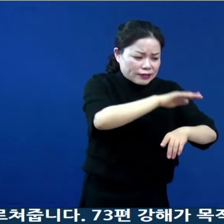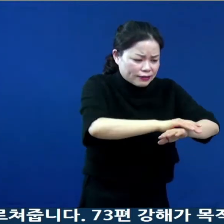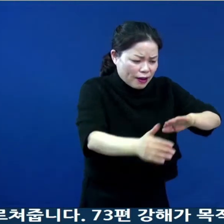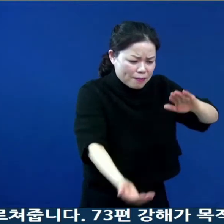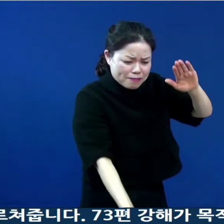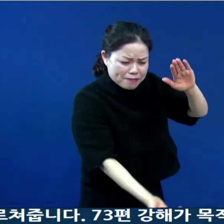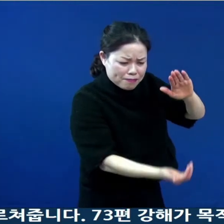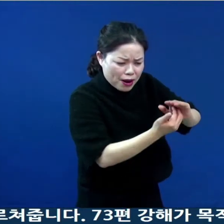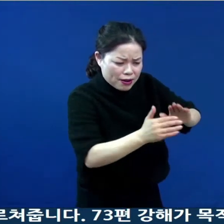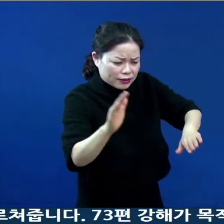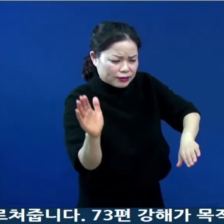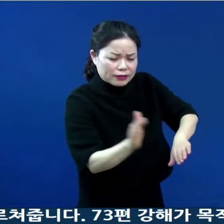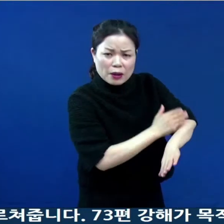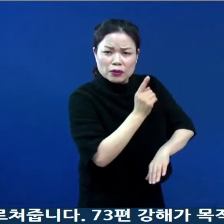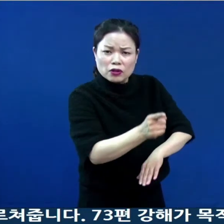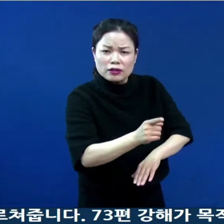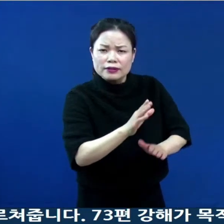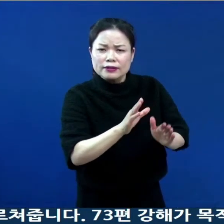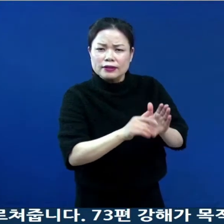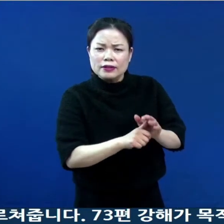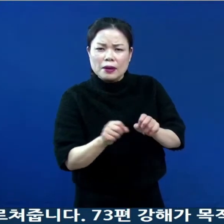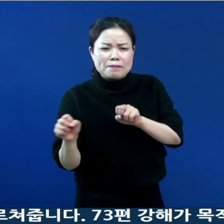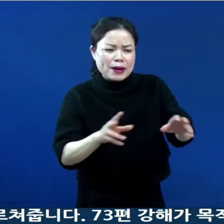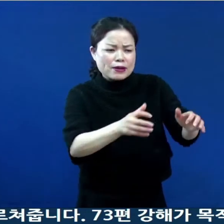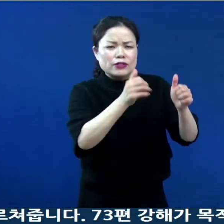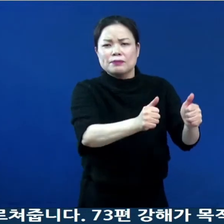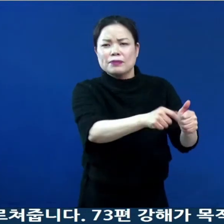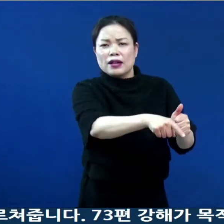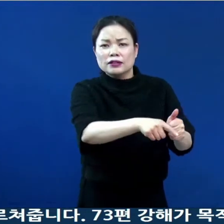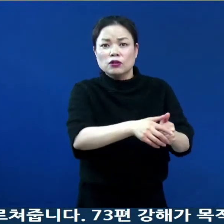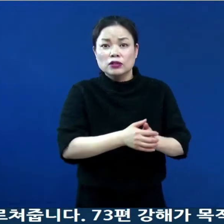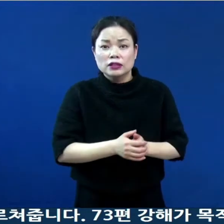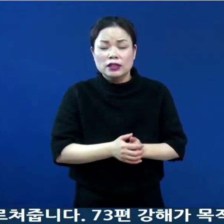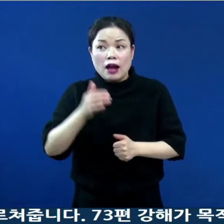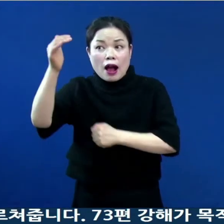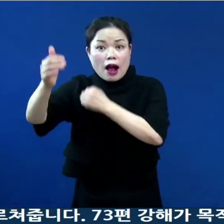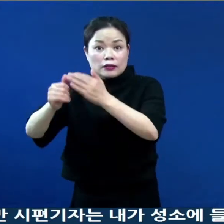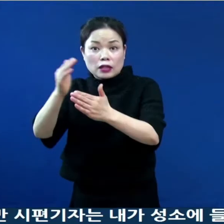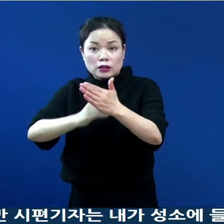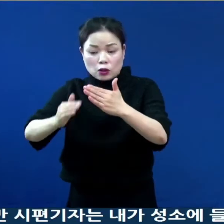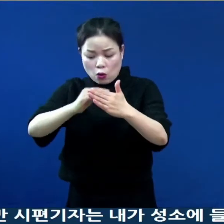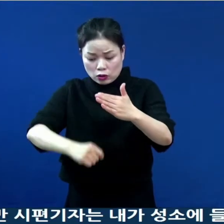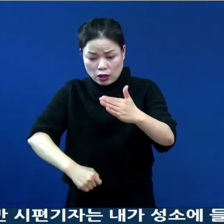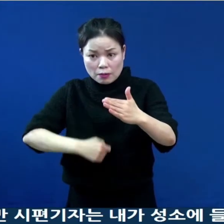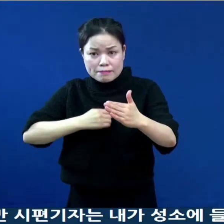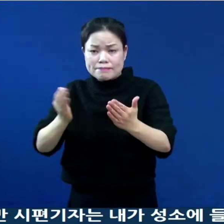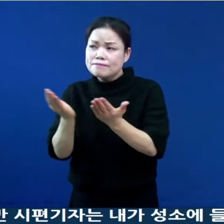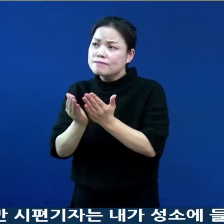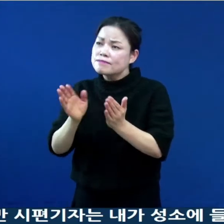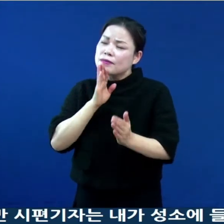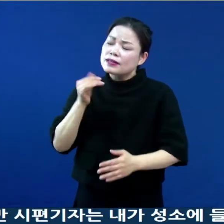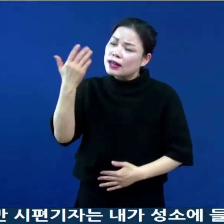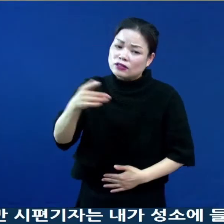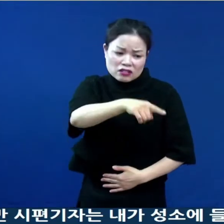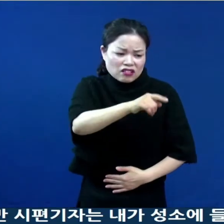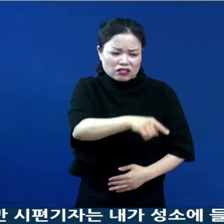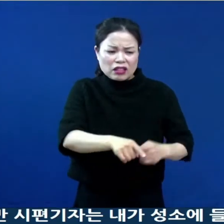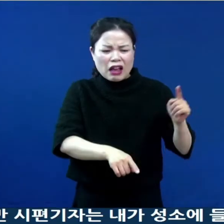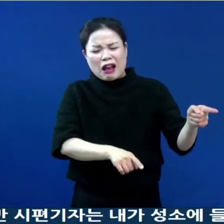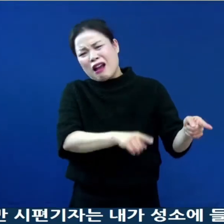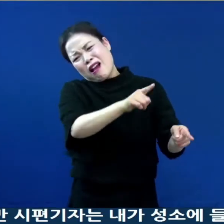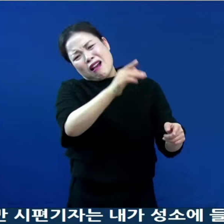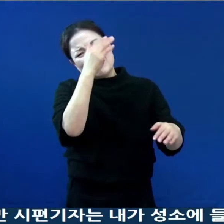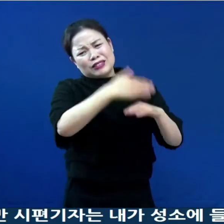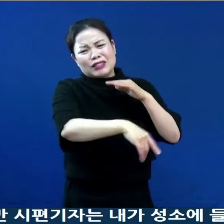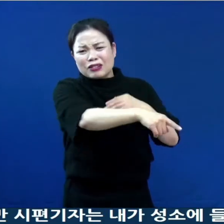악인이 잘 되는 것은 잘못되었다고 그때 바로 심판하는 것이 하나님 공의에 맞지 않냐고 저들을 저렇게 놔두니까